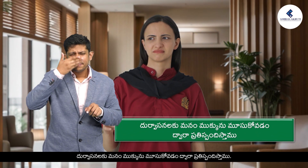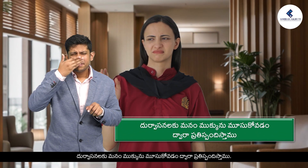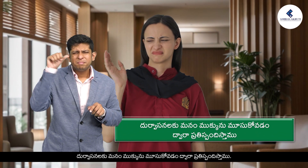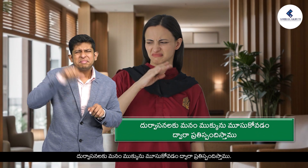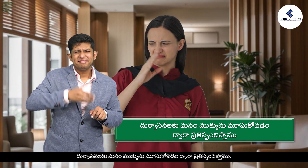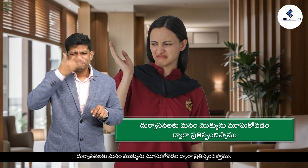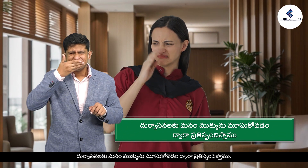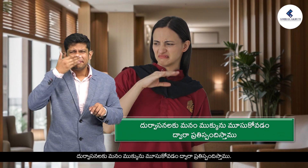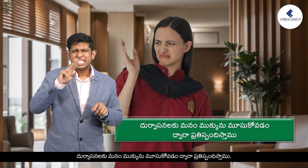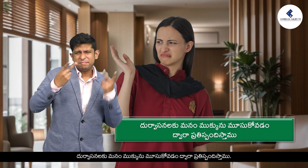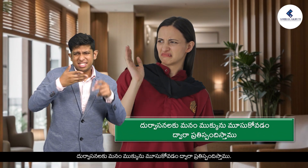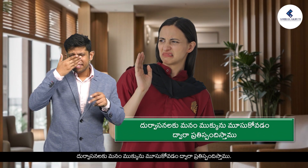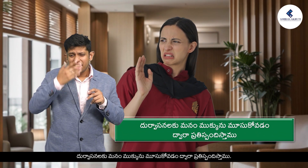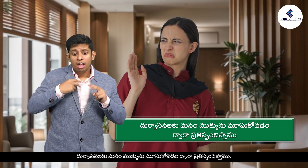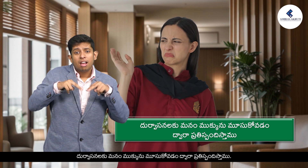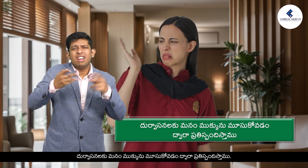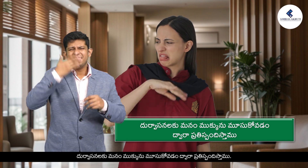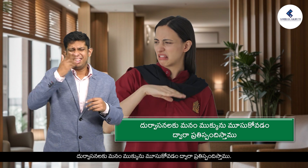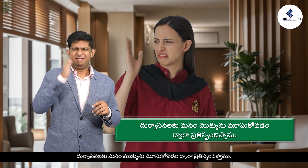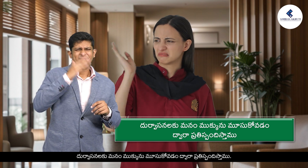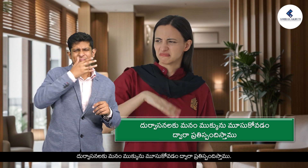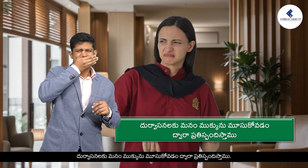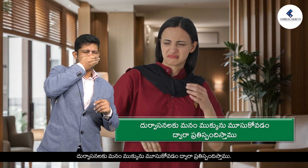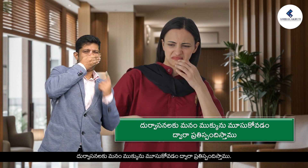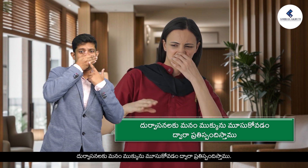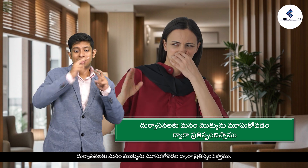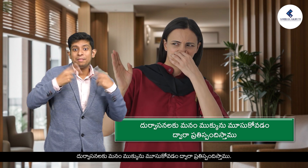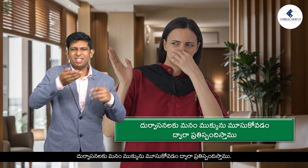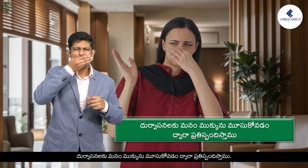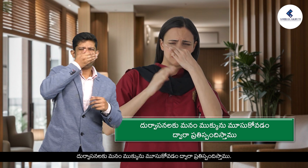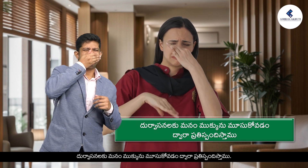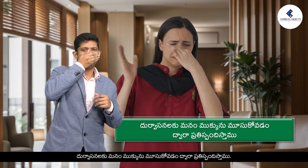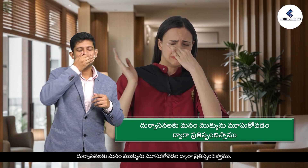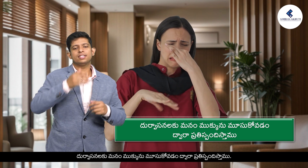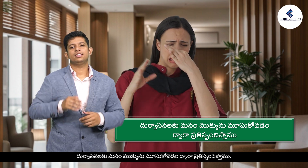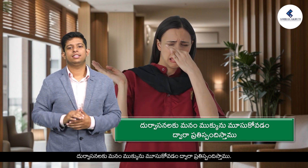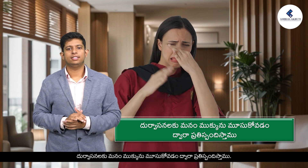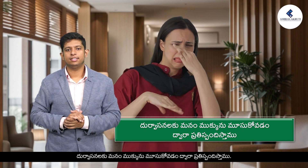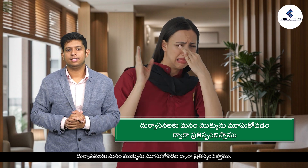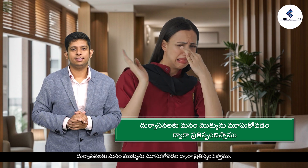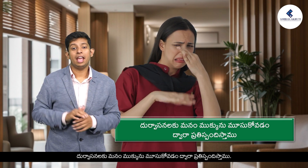దుర్వాసనలకు మనం ముక్కును మూసుకోవడం ద్వారా ప్రతిస్పందిస్తాం.